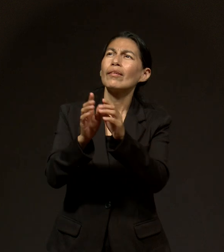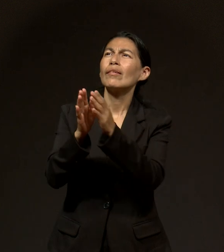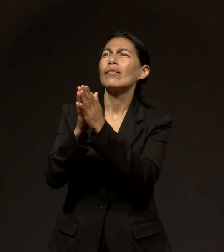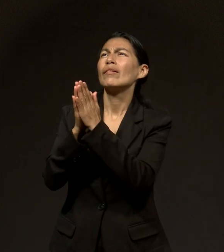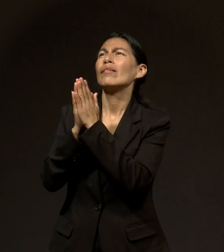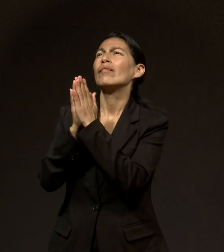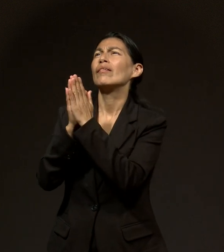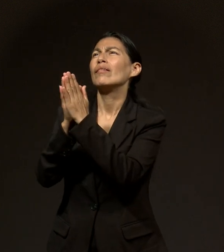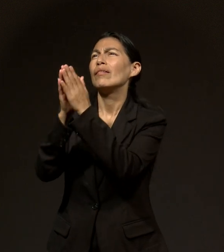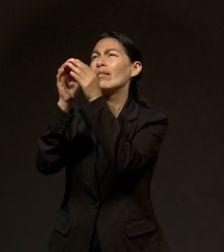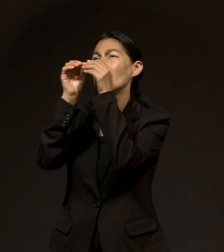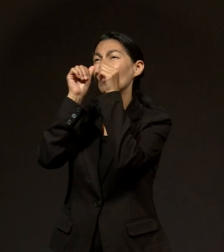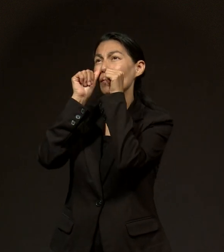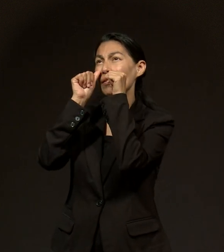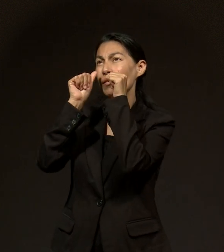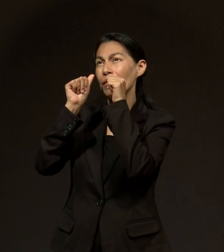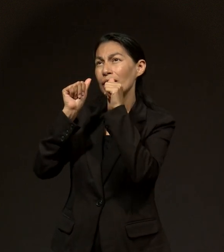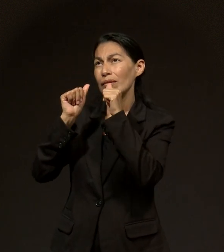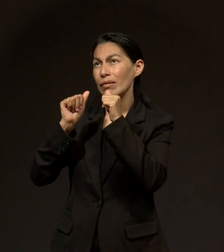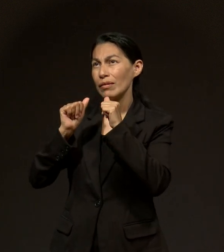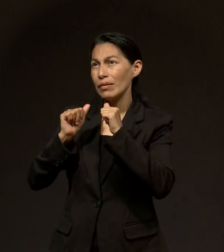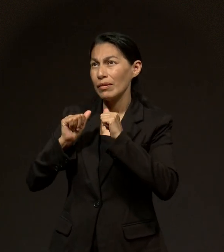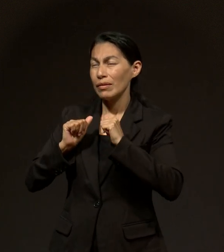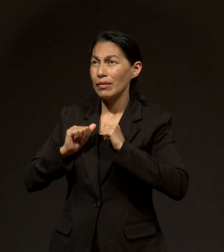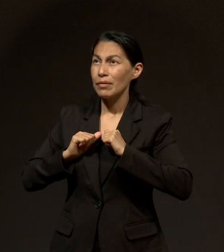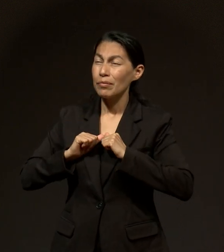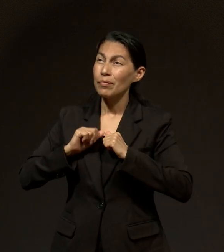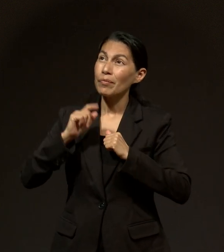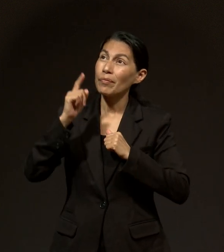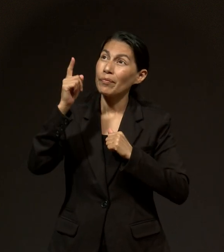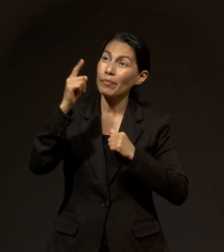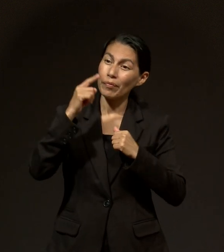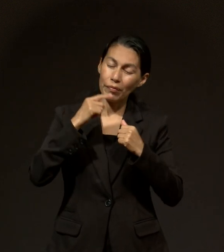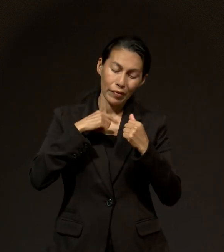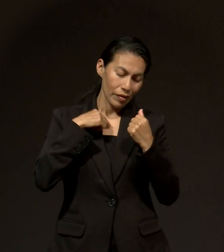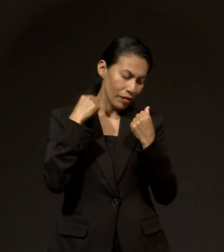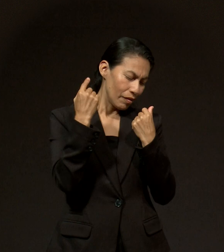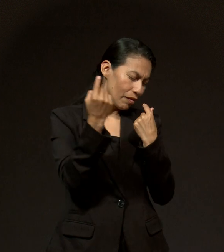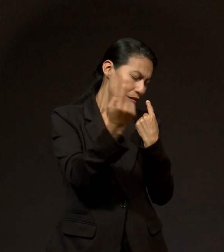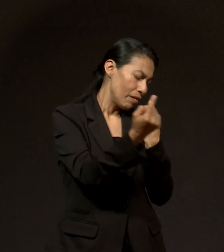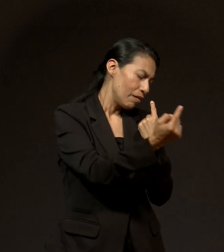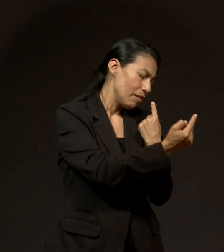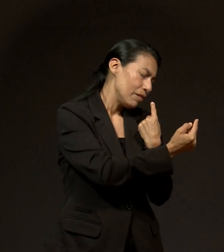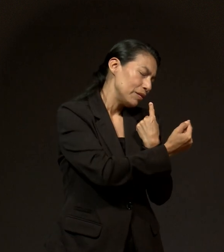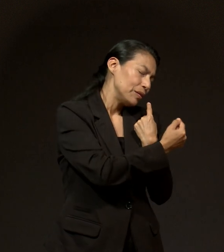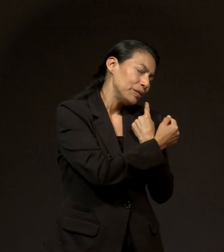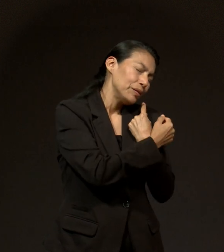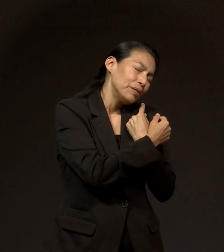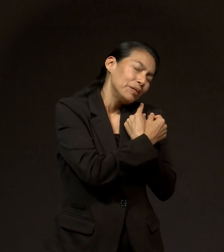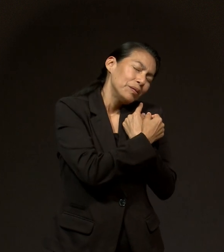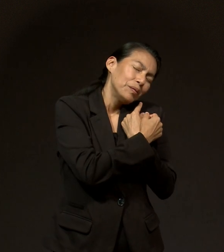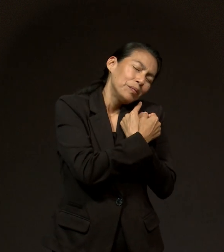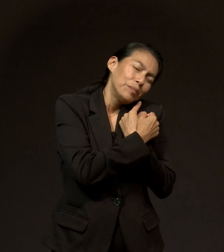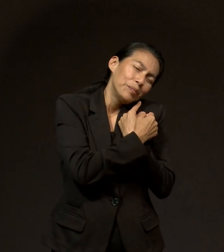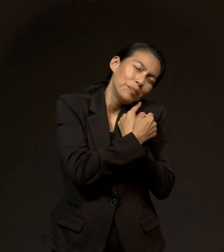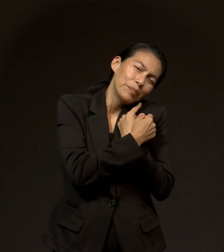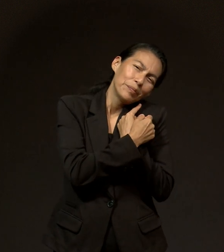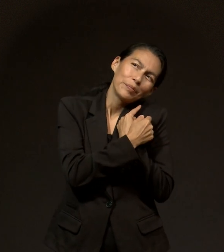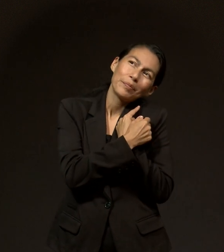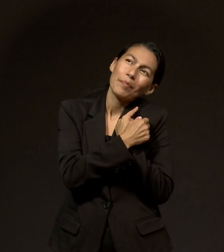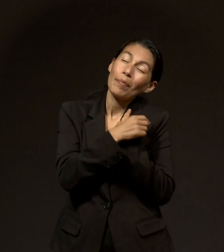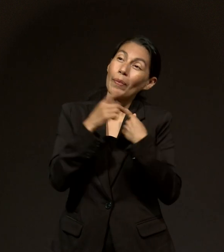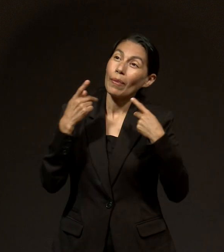Y abrázame Jesús En tu